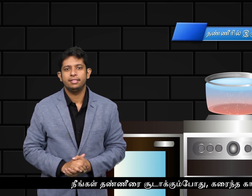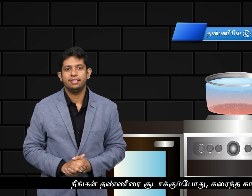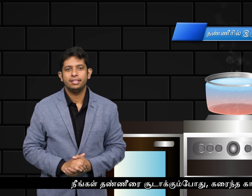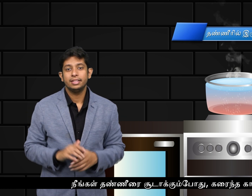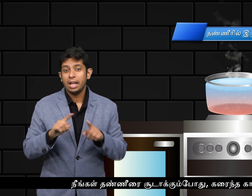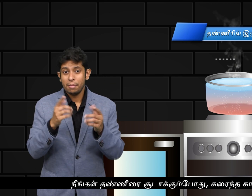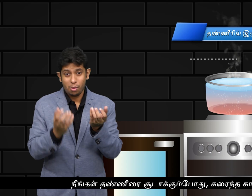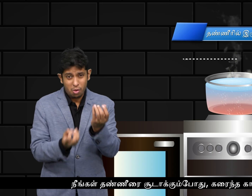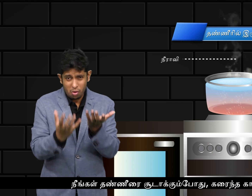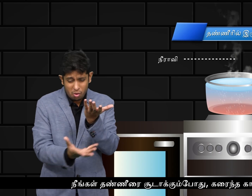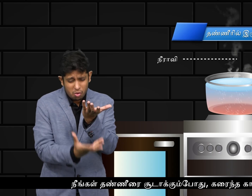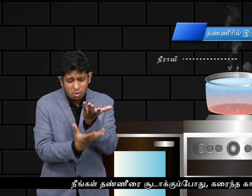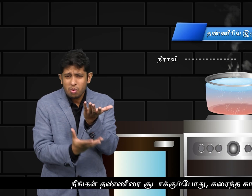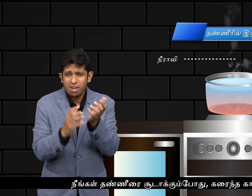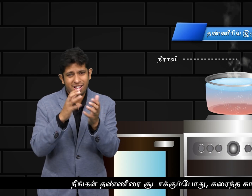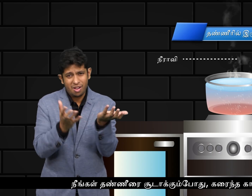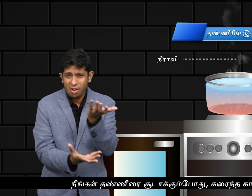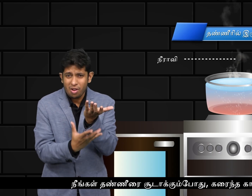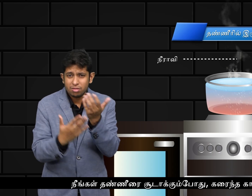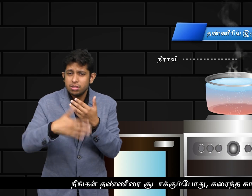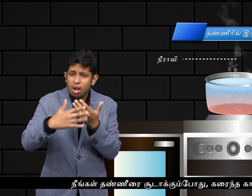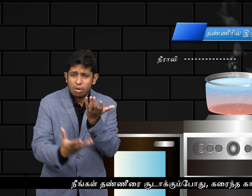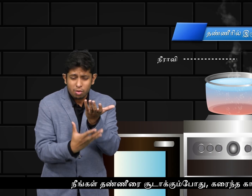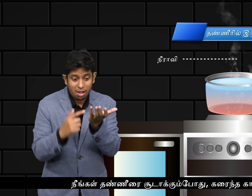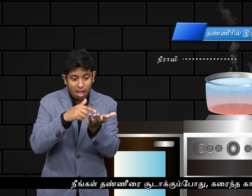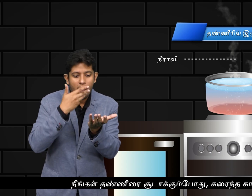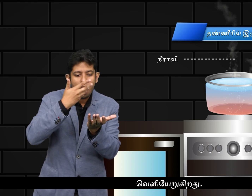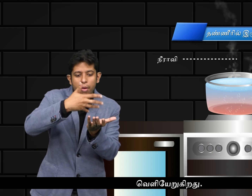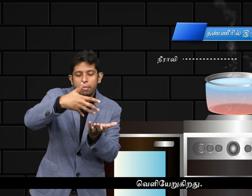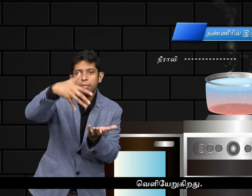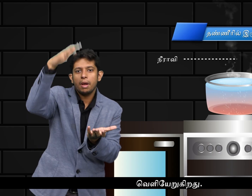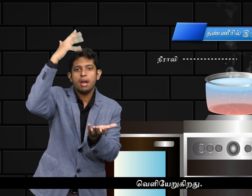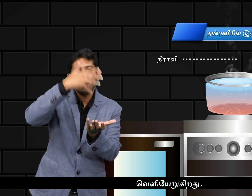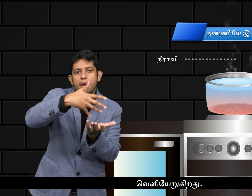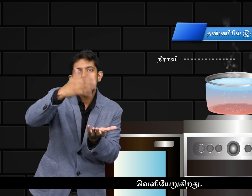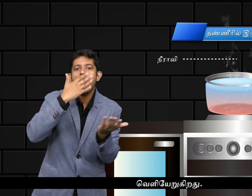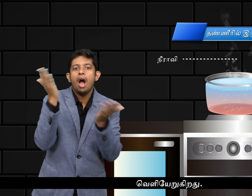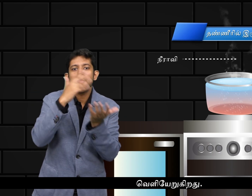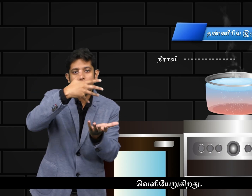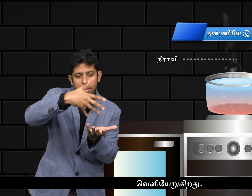நீங்கள் தண்ணீரை சூடாக்கும் போது கரைந்த காற்று வெளியேறுகிறது.